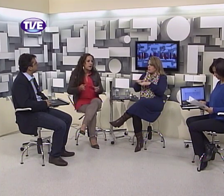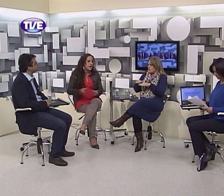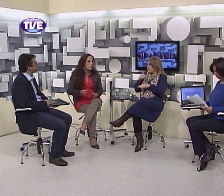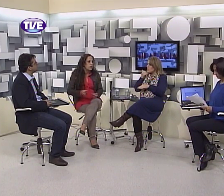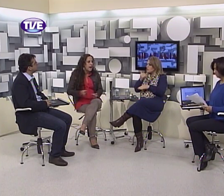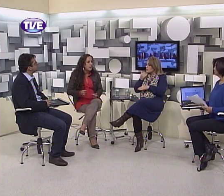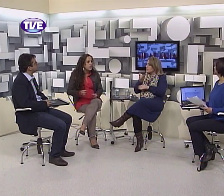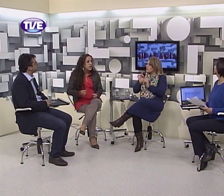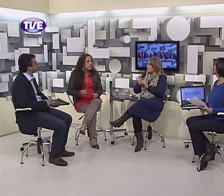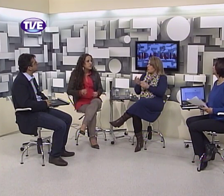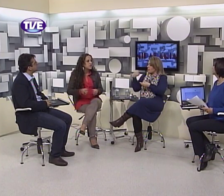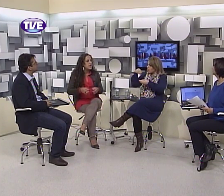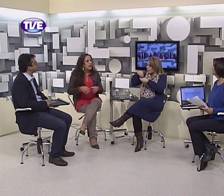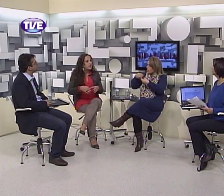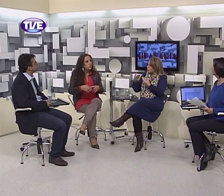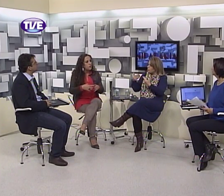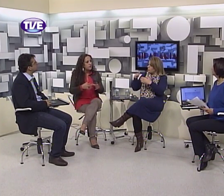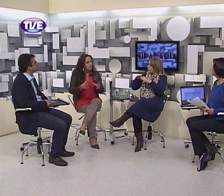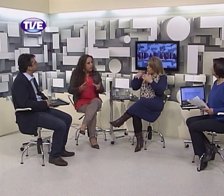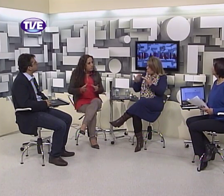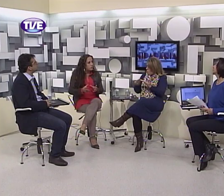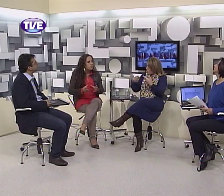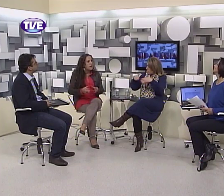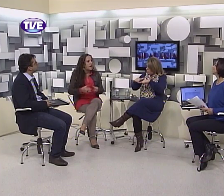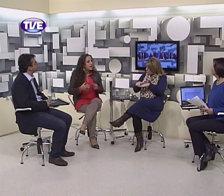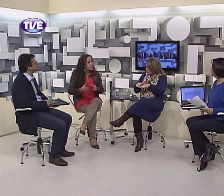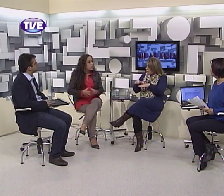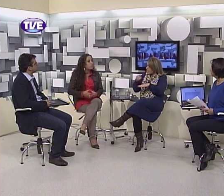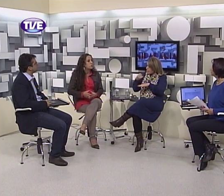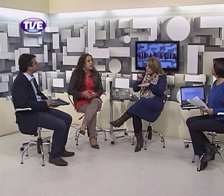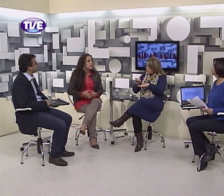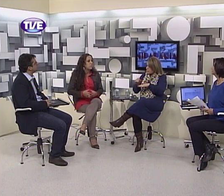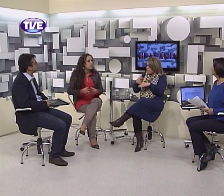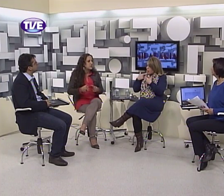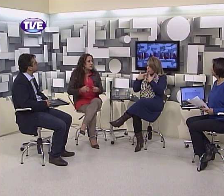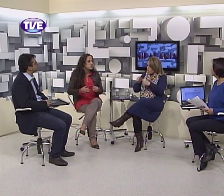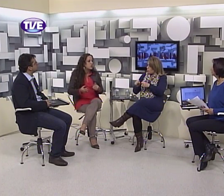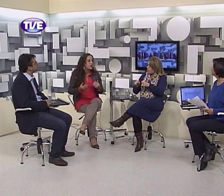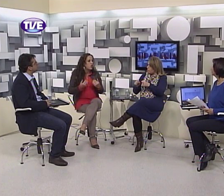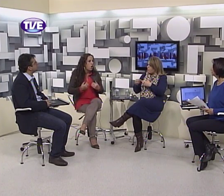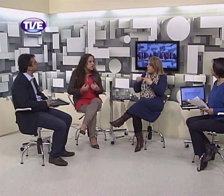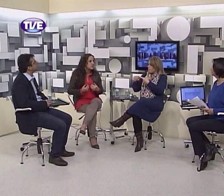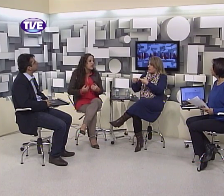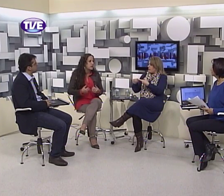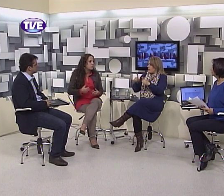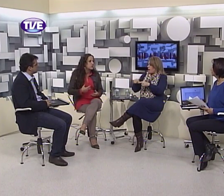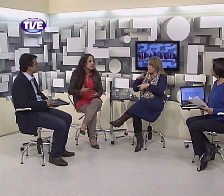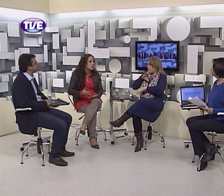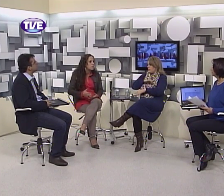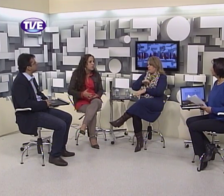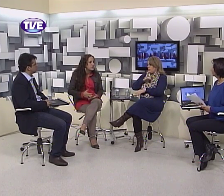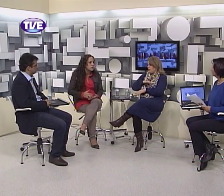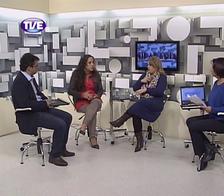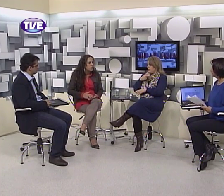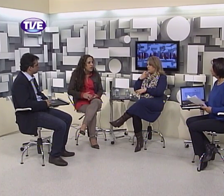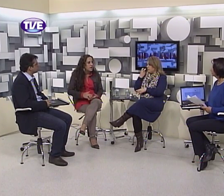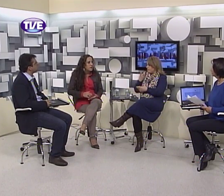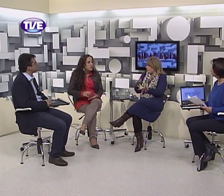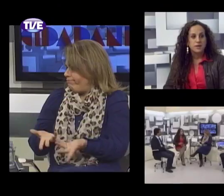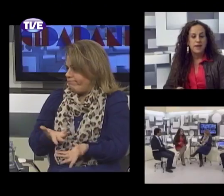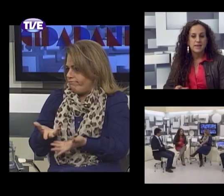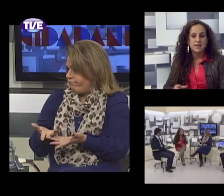numa escola regular se a língua que vai predominar é a língua portuguesa. É preciso que nós tenhamos essa